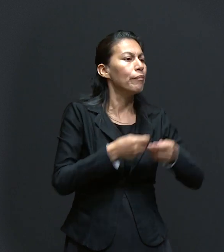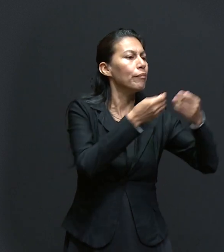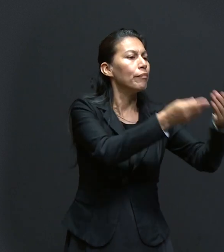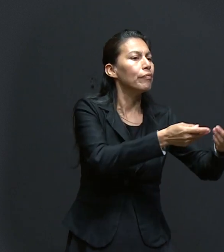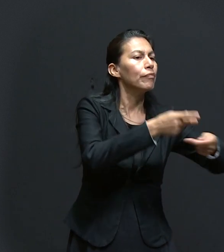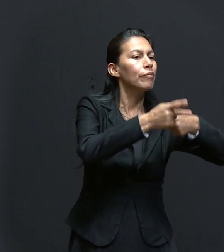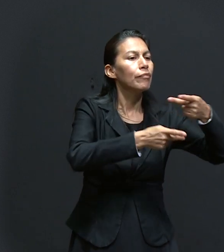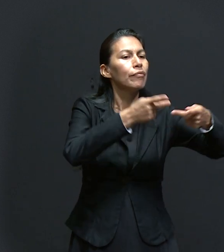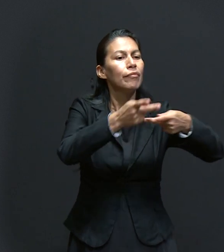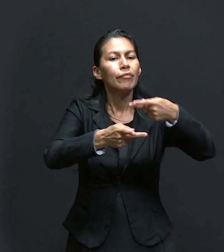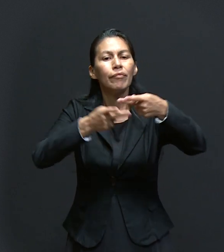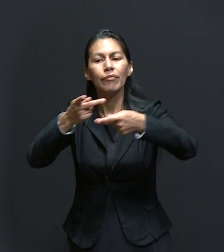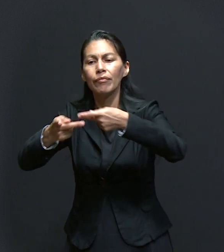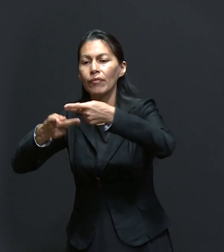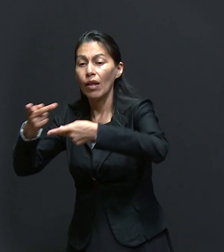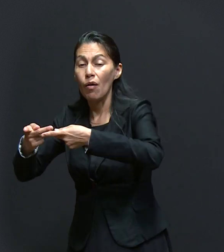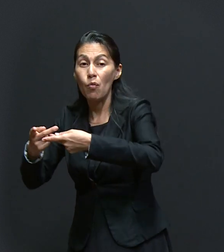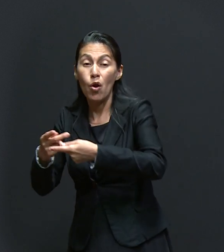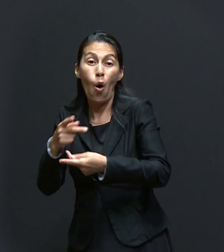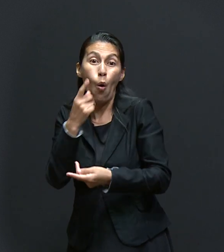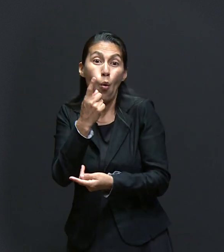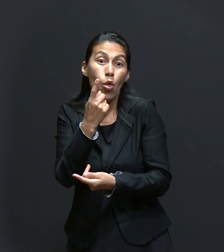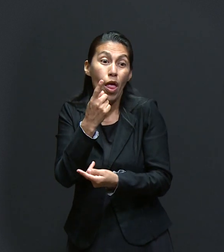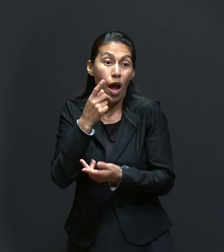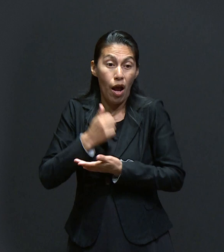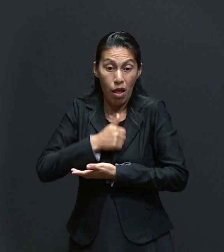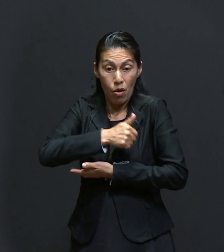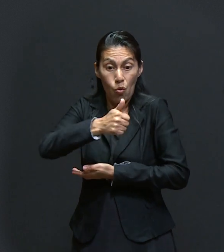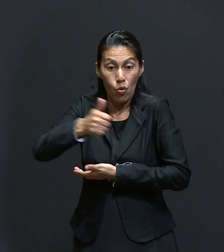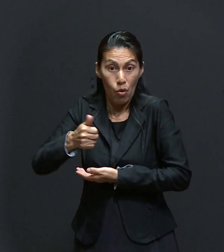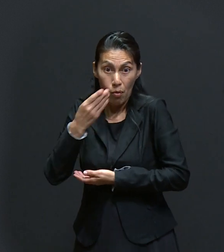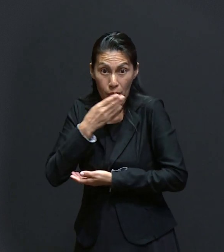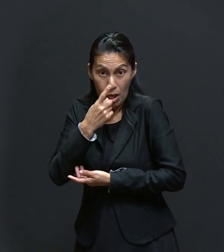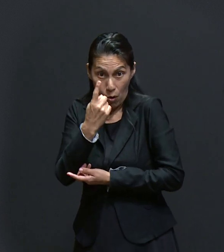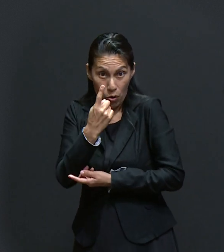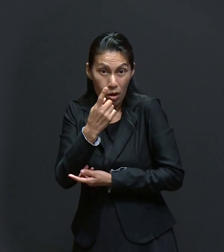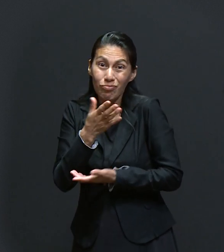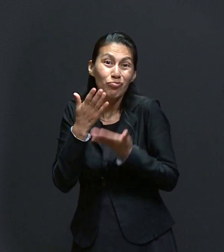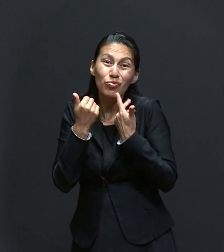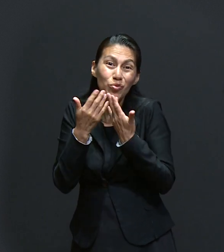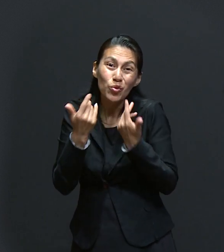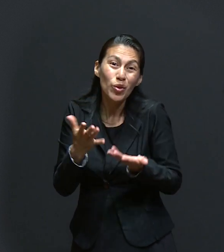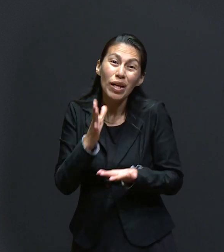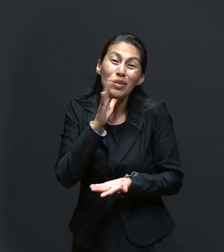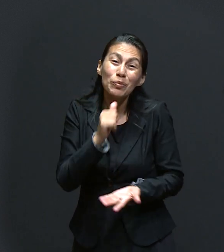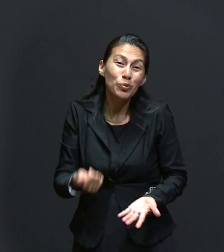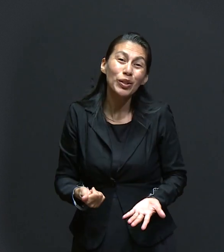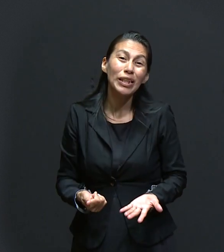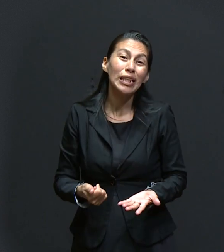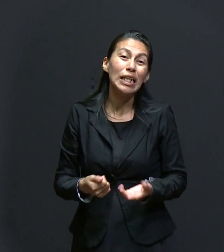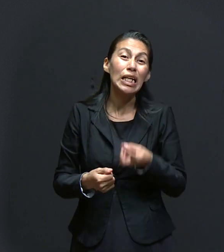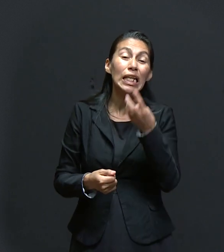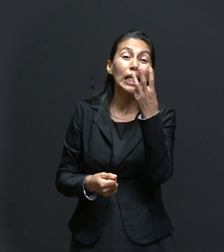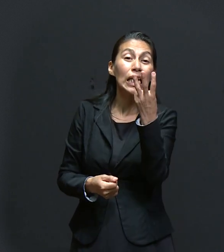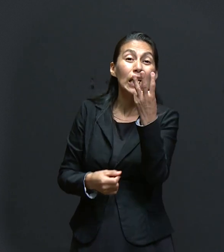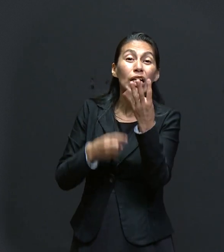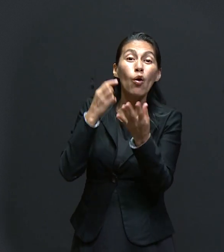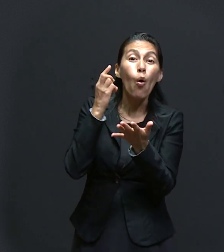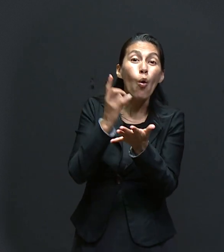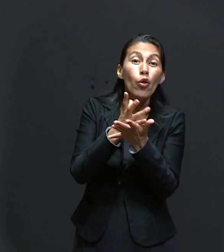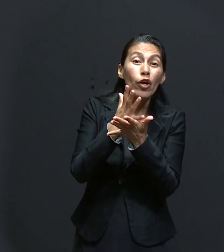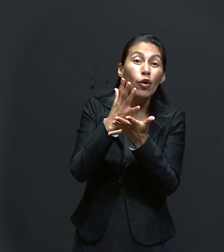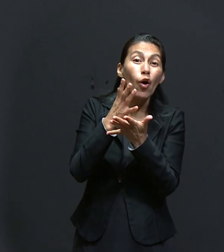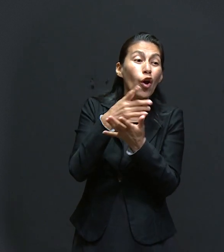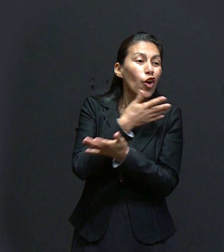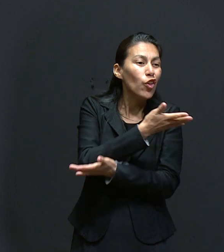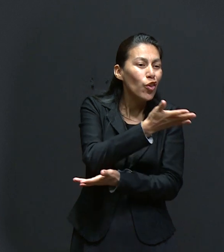esta iniciativa llevo biblias a ucrania es para niños para adultos para los militares y aquí son la imagen